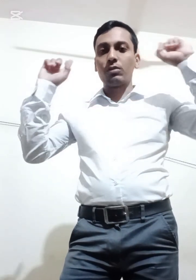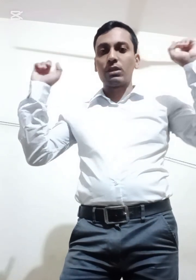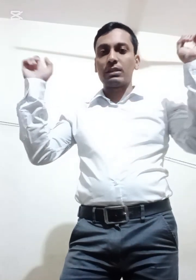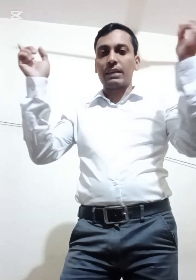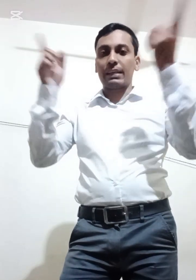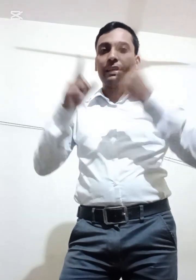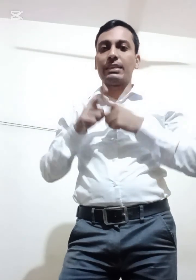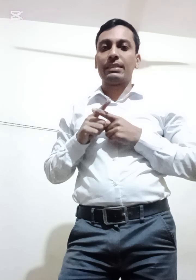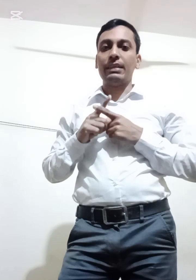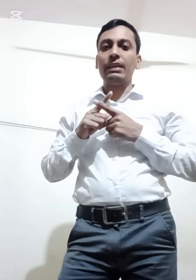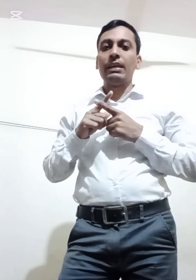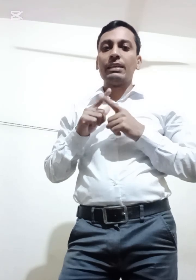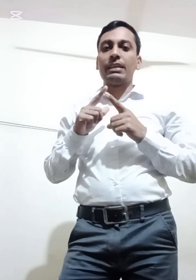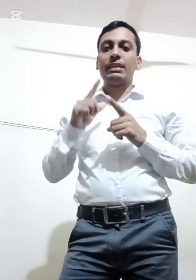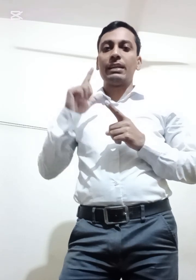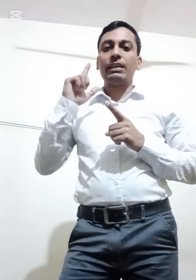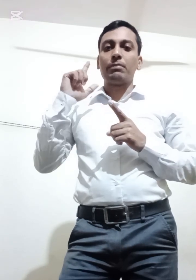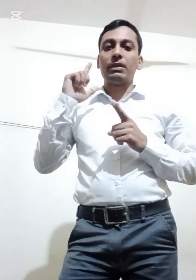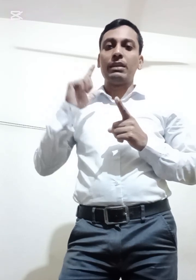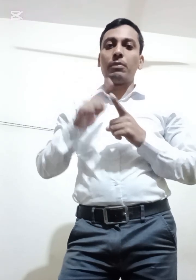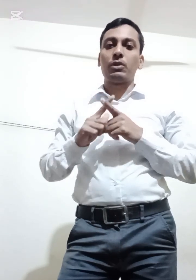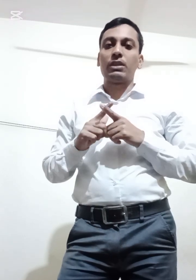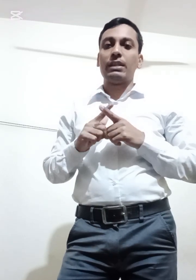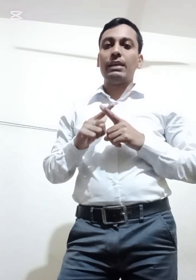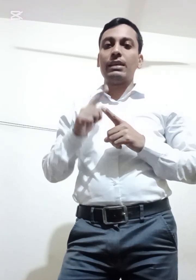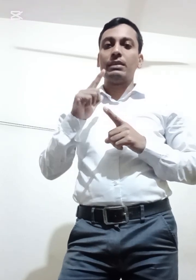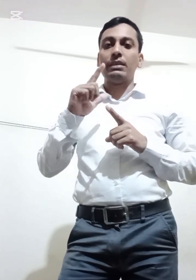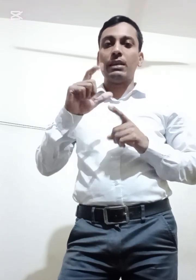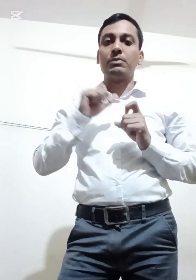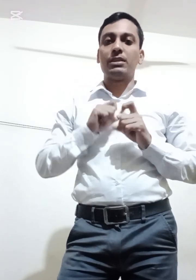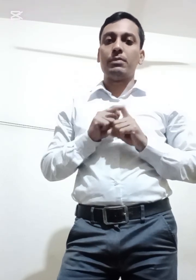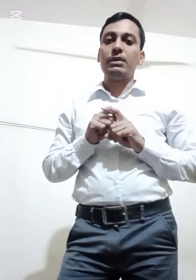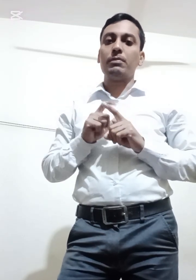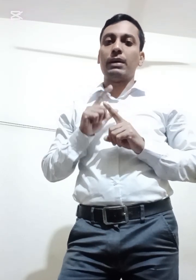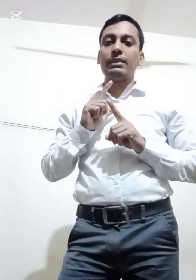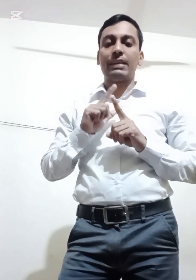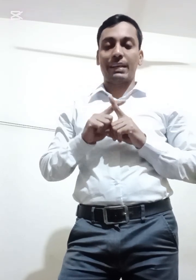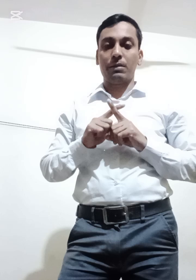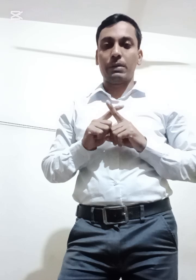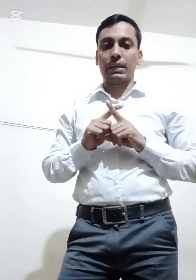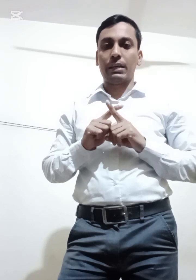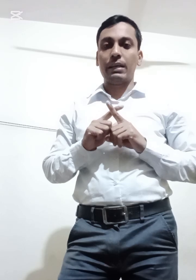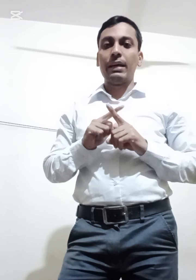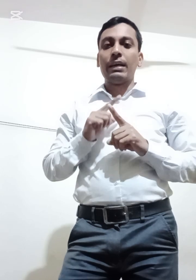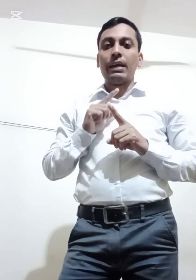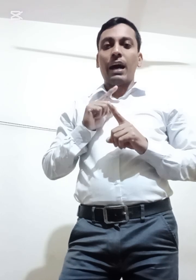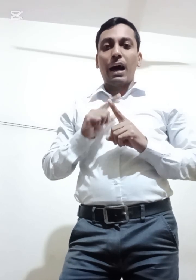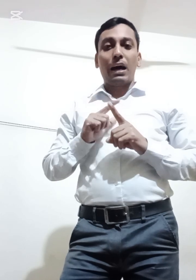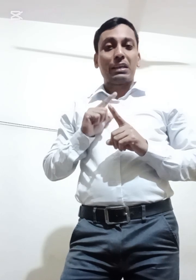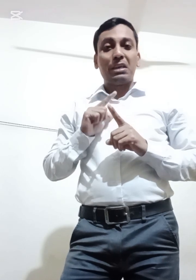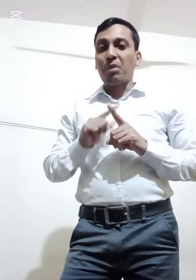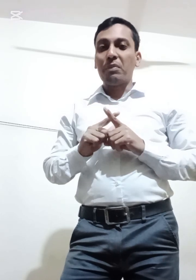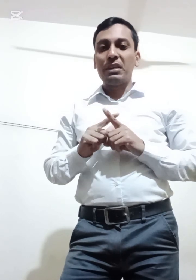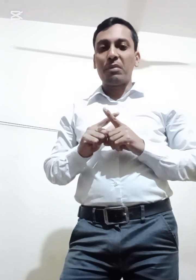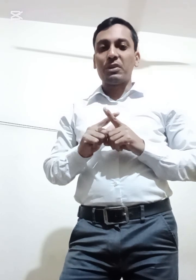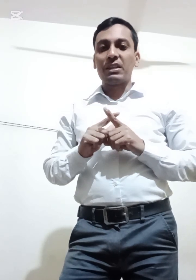গোটা সার্কিট আছে সেইটার আপনার নিরাপত্তা দেয় এই এমসিবি বা সার্কিট ব্রেকার। কিভাবে নিরাপত্তা